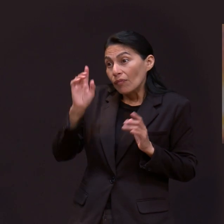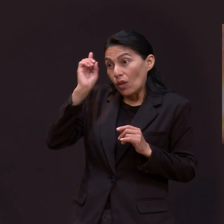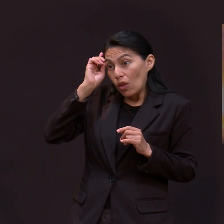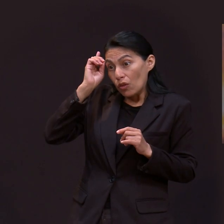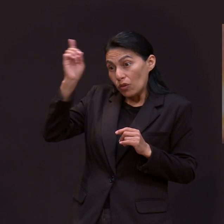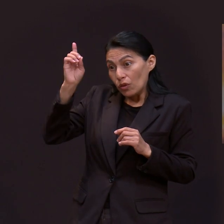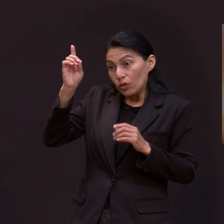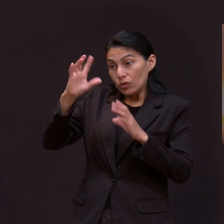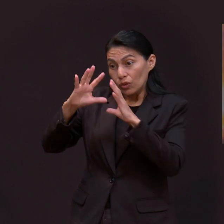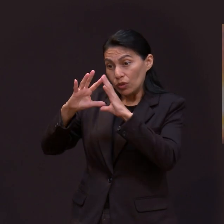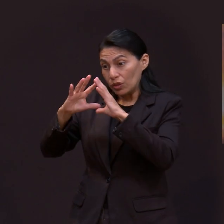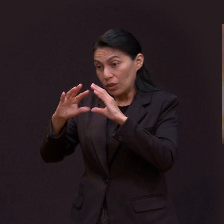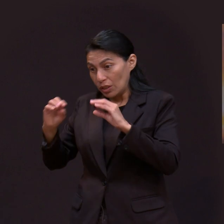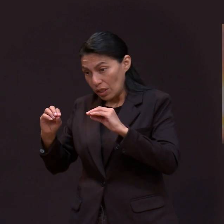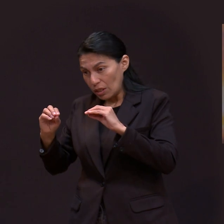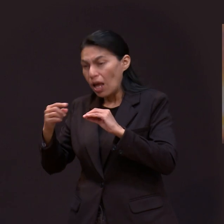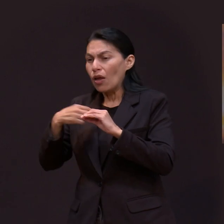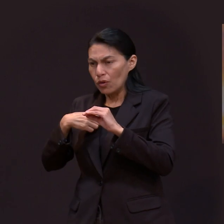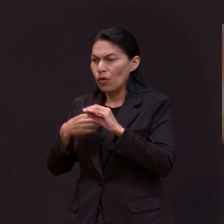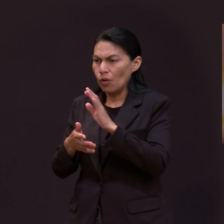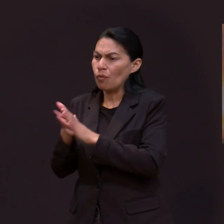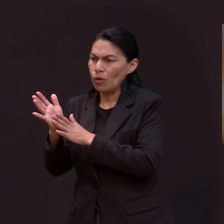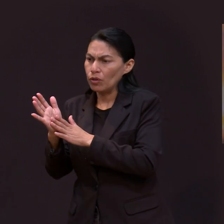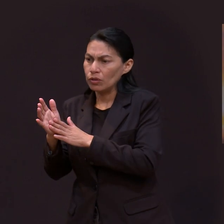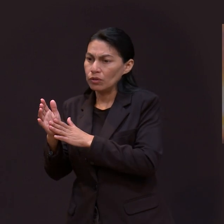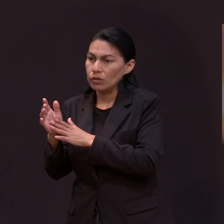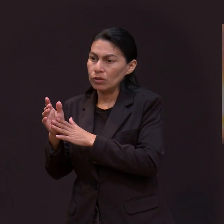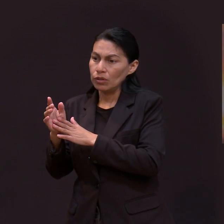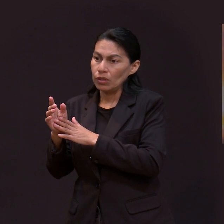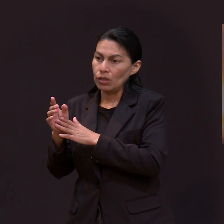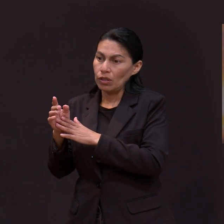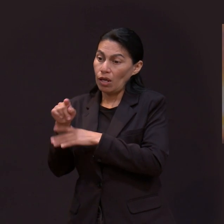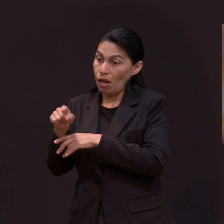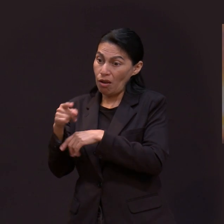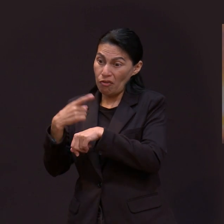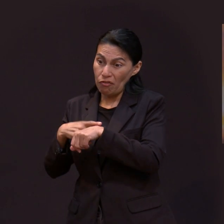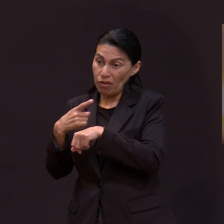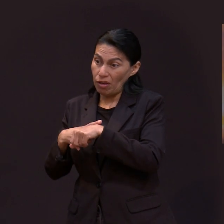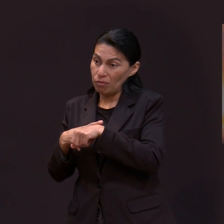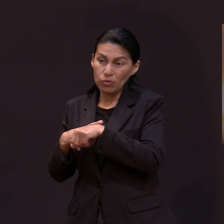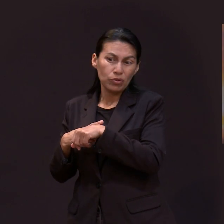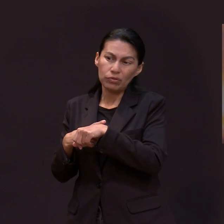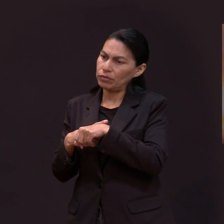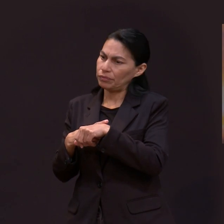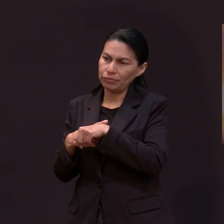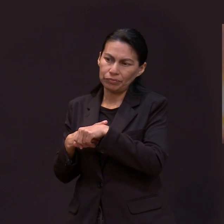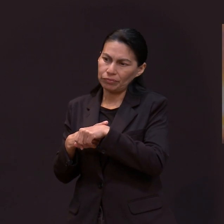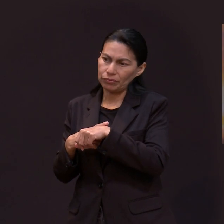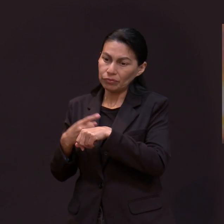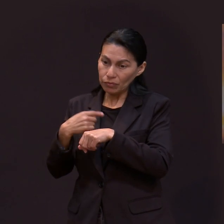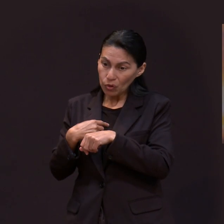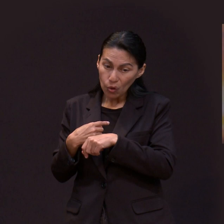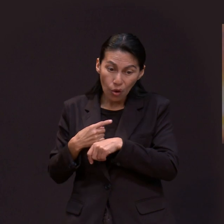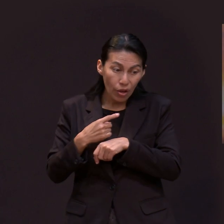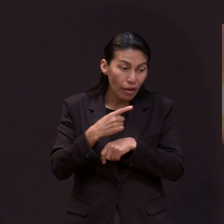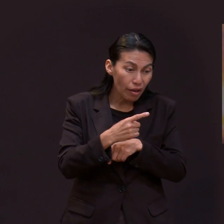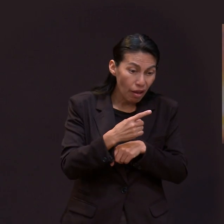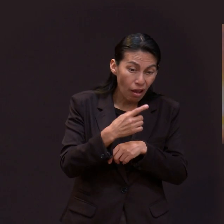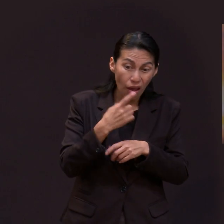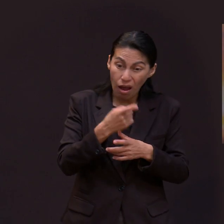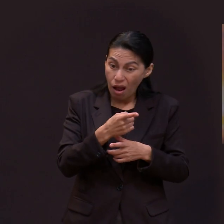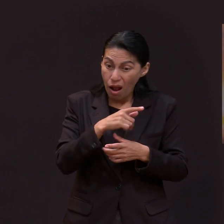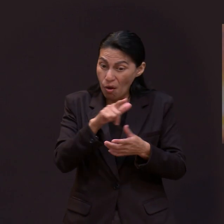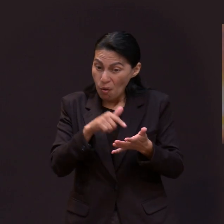solo si dios los ama si no no porque no vamos a ir allá a dar pena no no